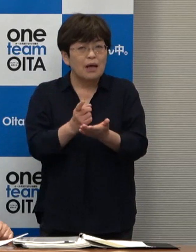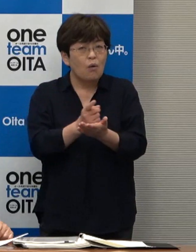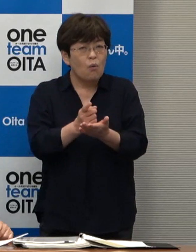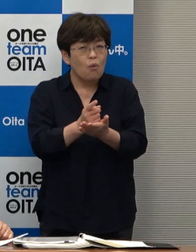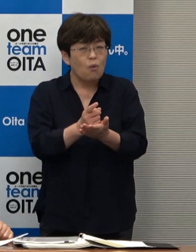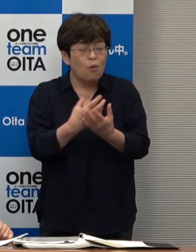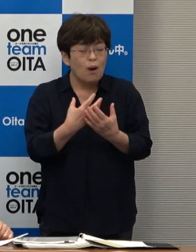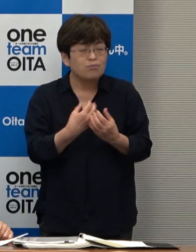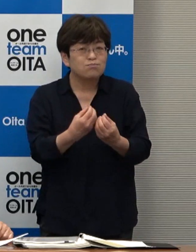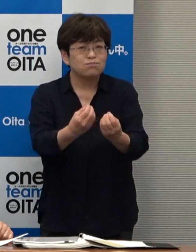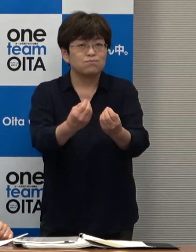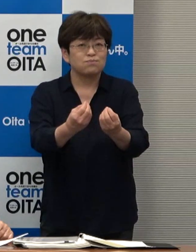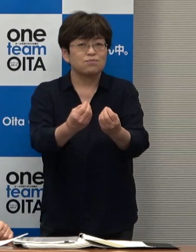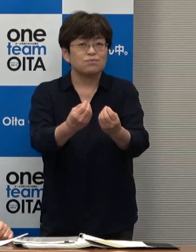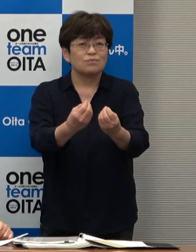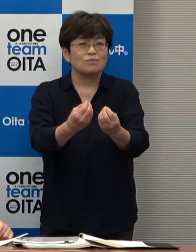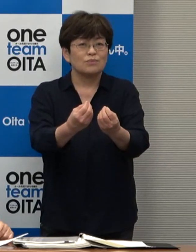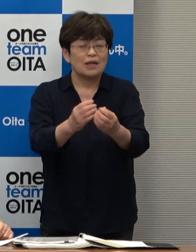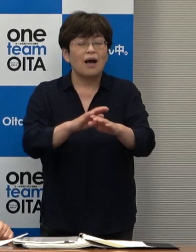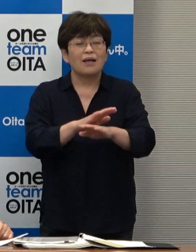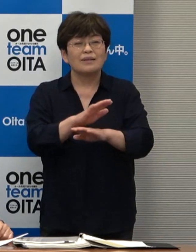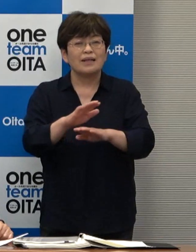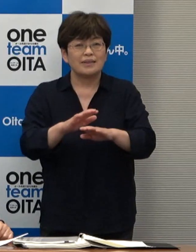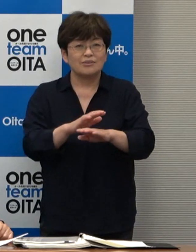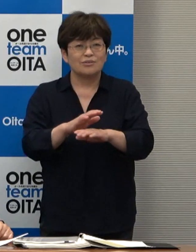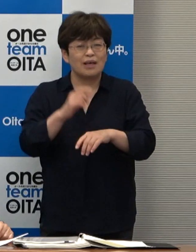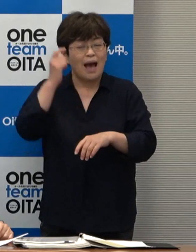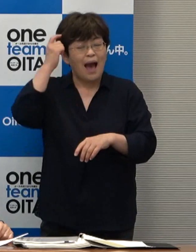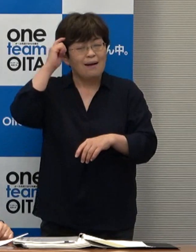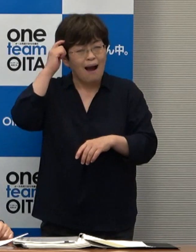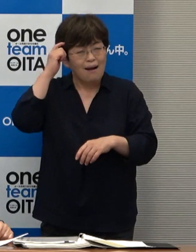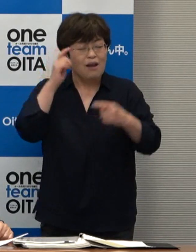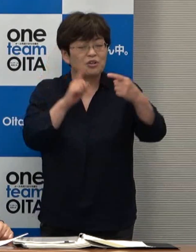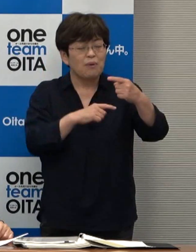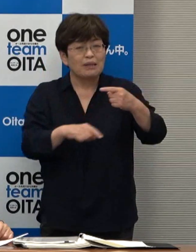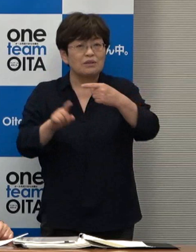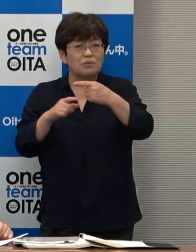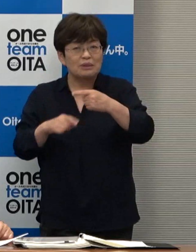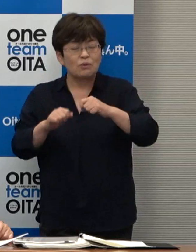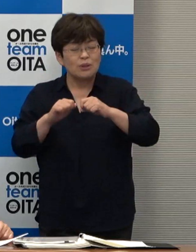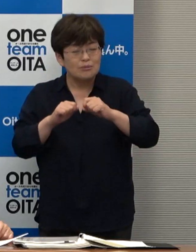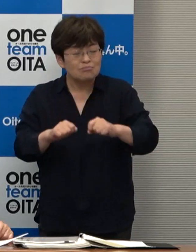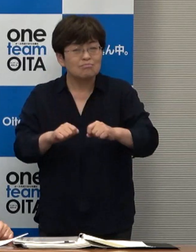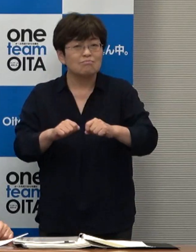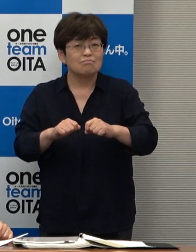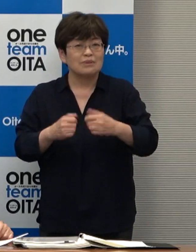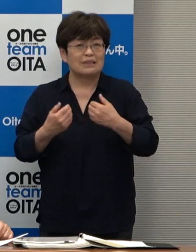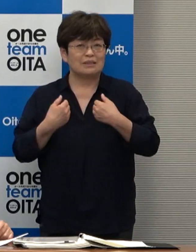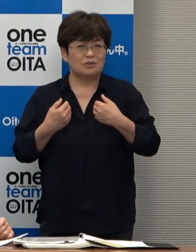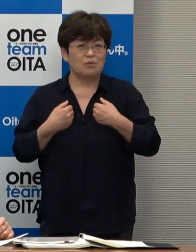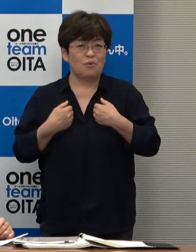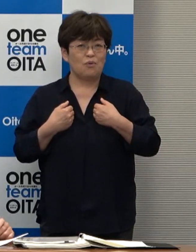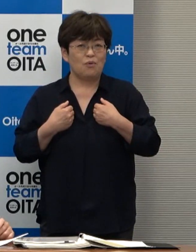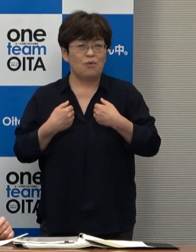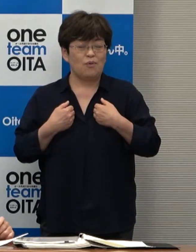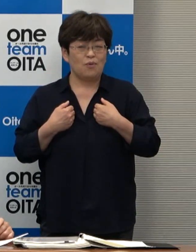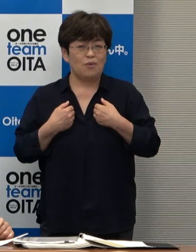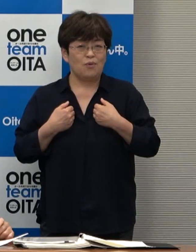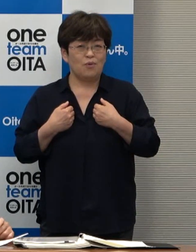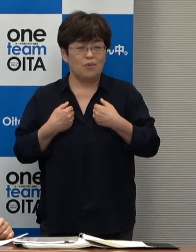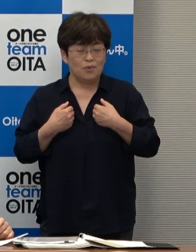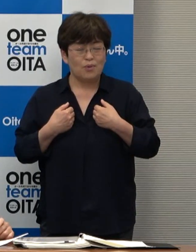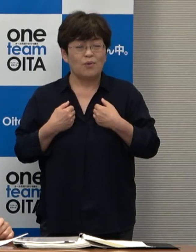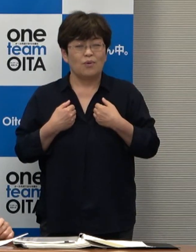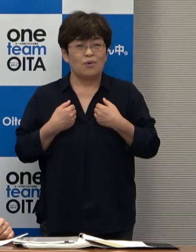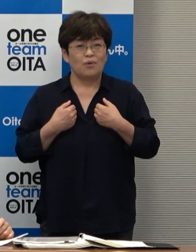ままちゃんとやっていくということが大事で、考えるのは一人一人やるべきことだと私はそうずっと常々思っている